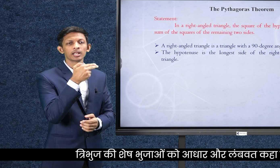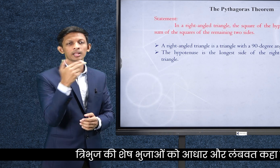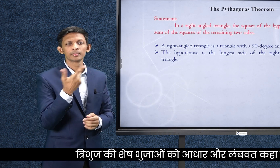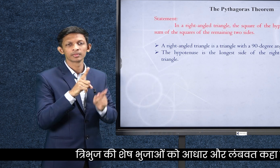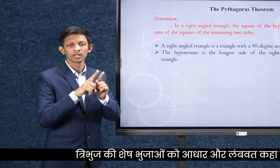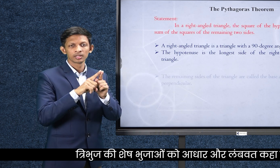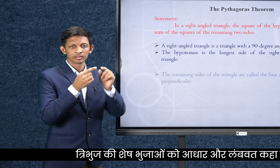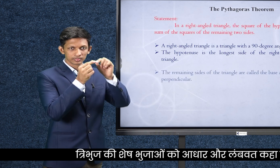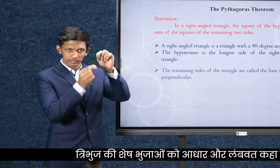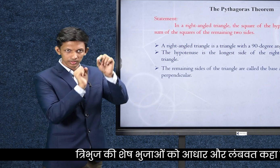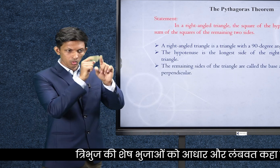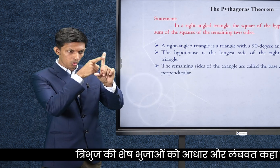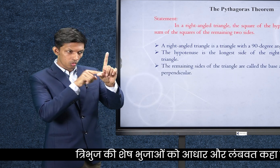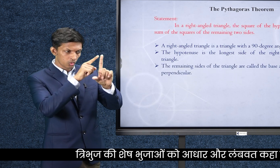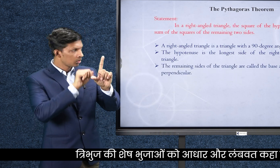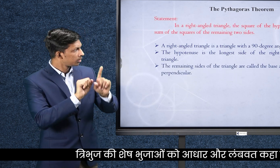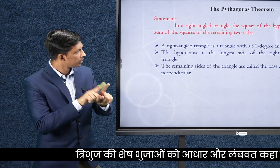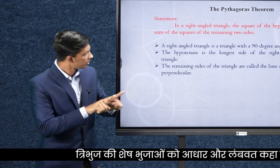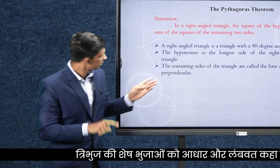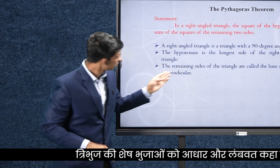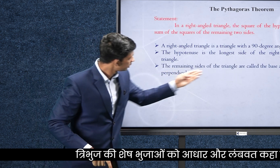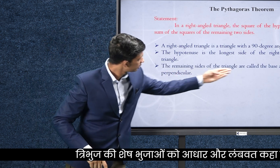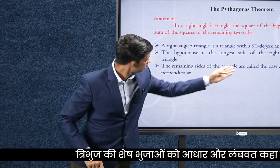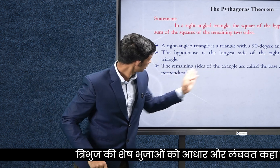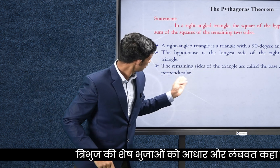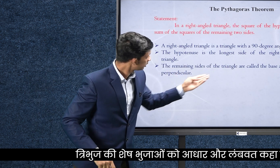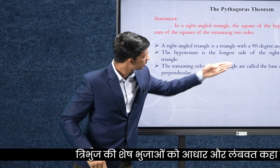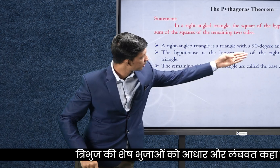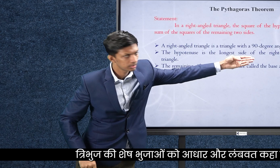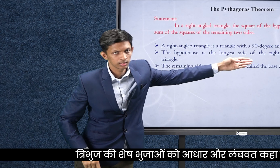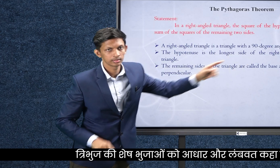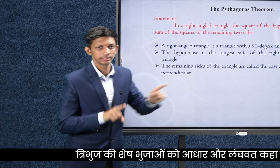त्रिभुज की शेष भुजाओं को आधार और लंबावत कहा जाता है।